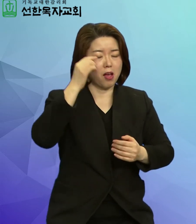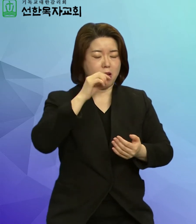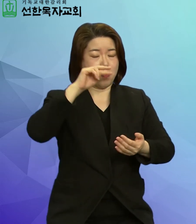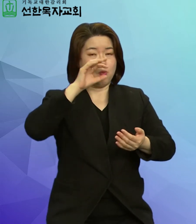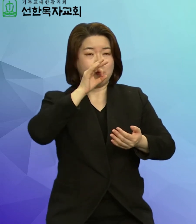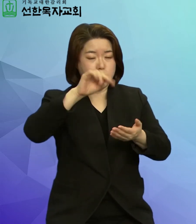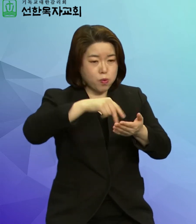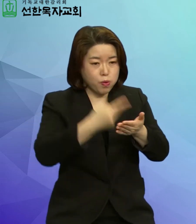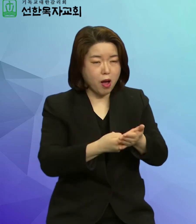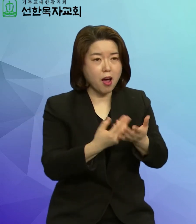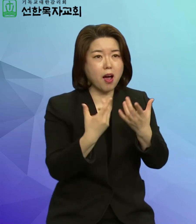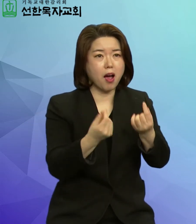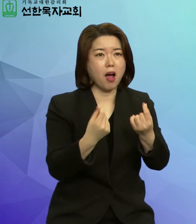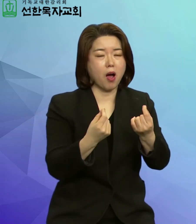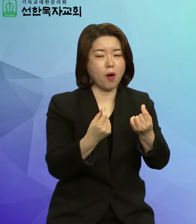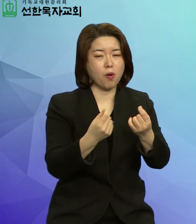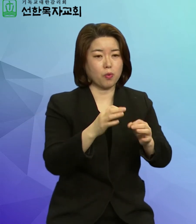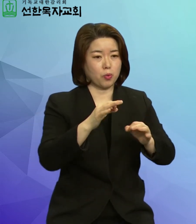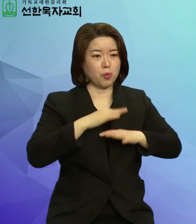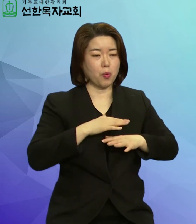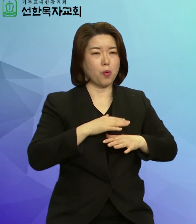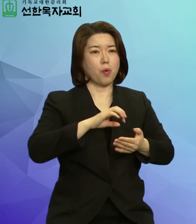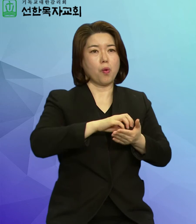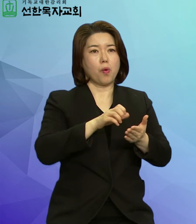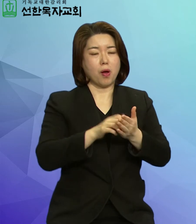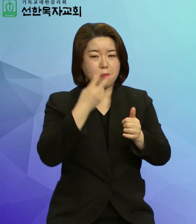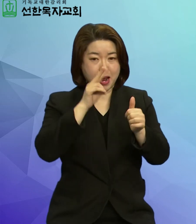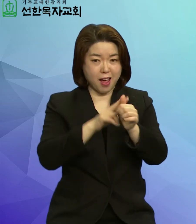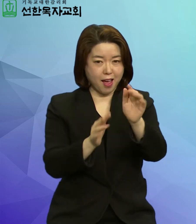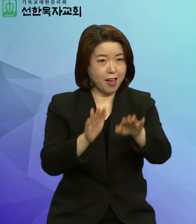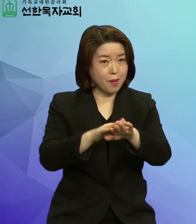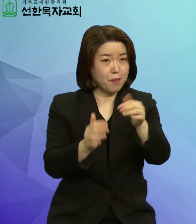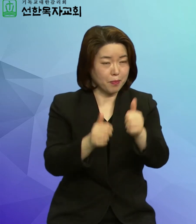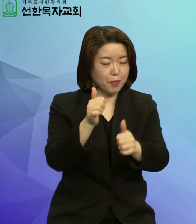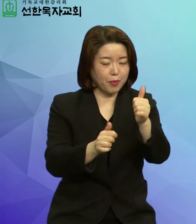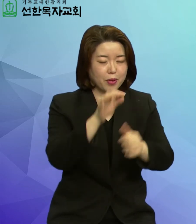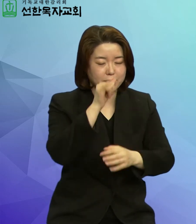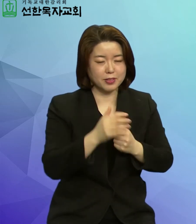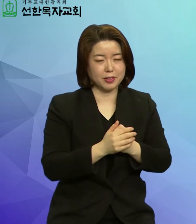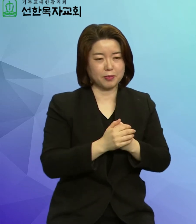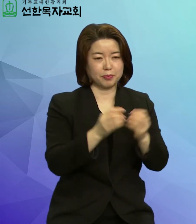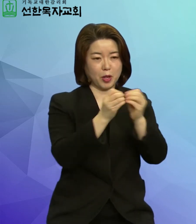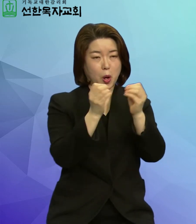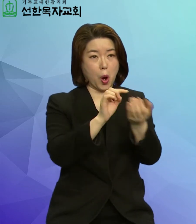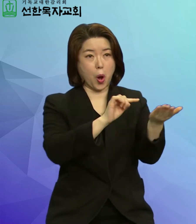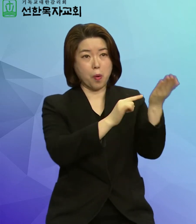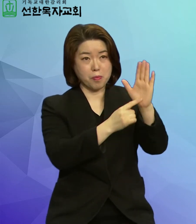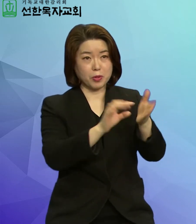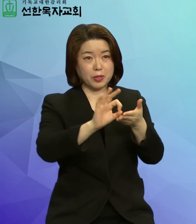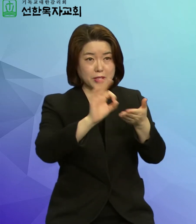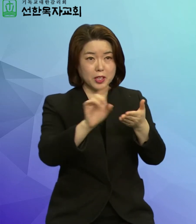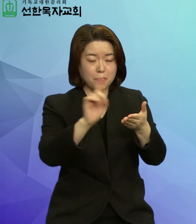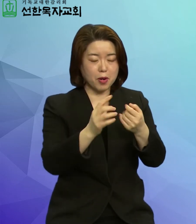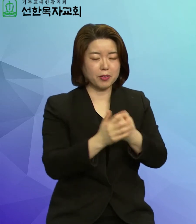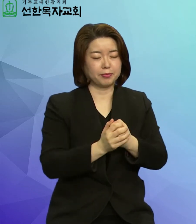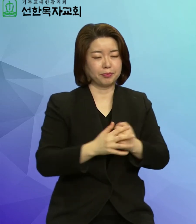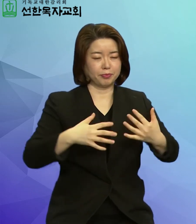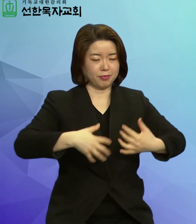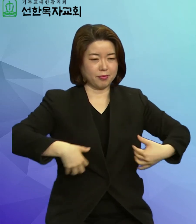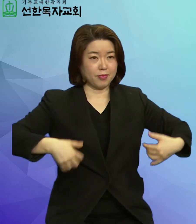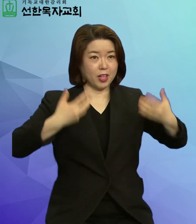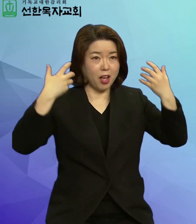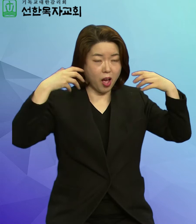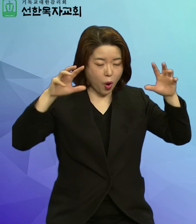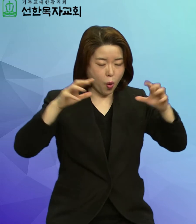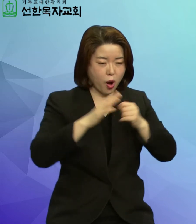너무 기절할 만큼 놀랄 만한 도전이라고 했습니다. 그러면서 이런 표현을 쓰셨어요. 마치 호랑이